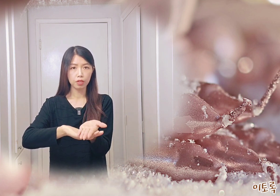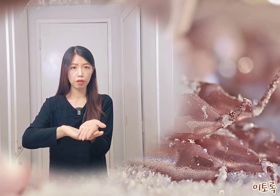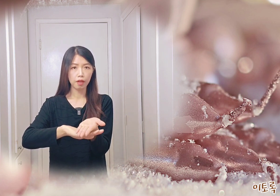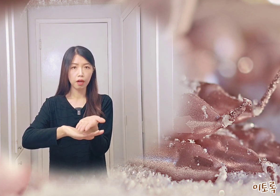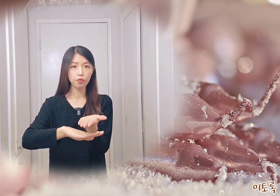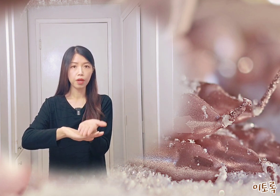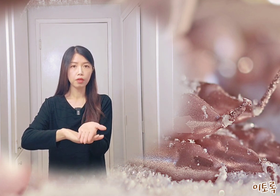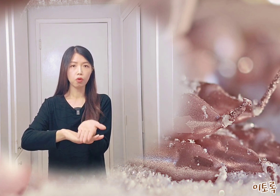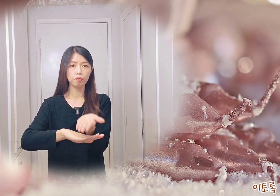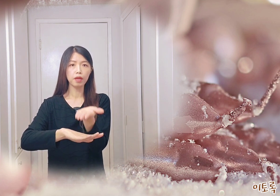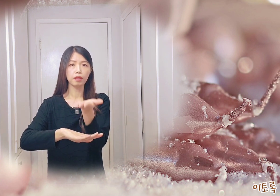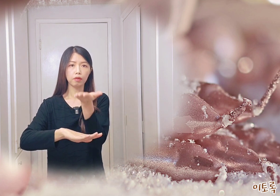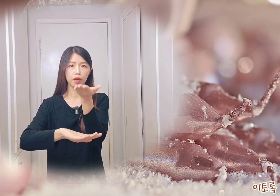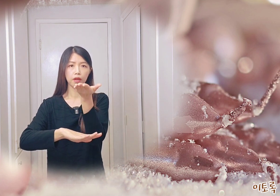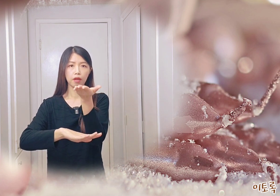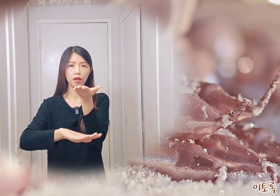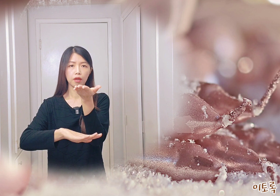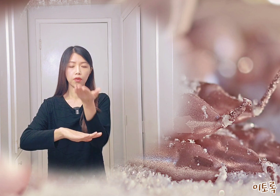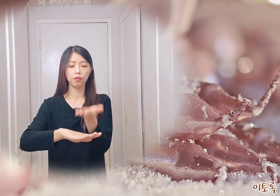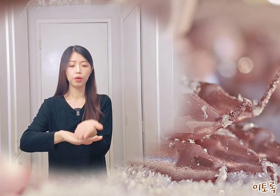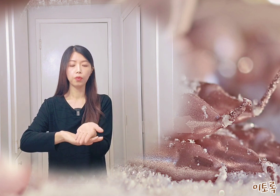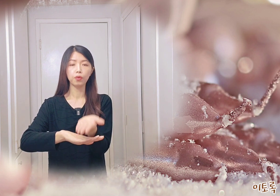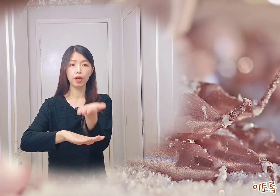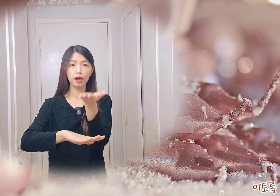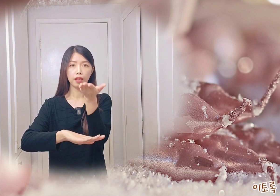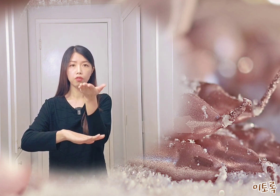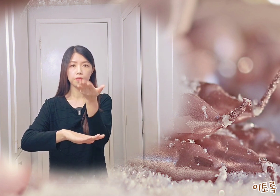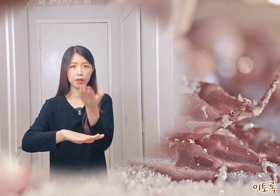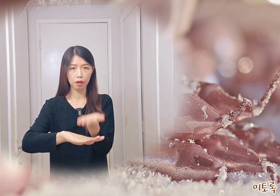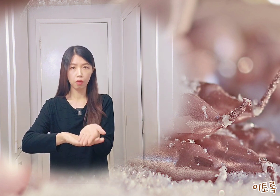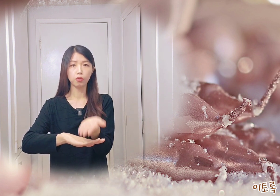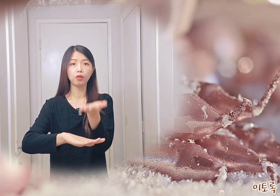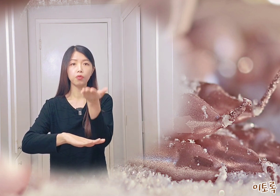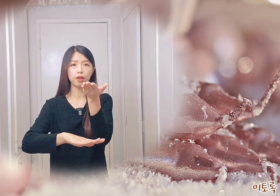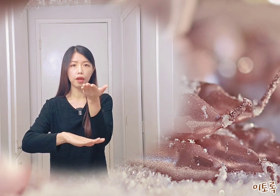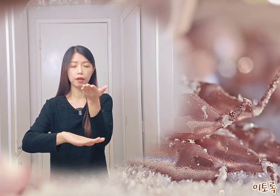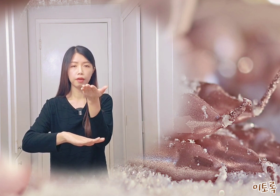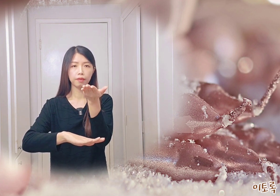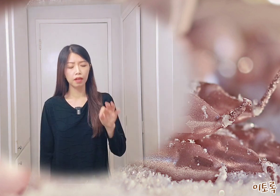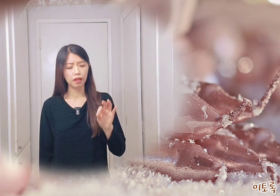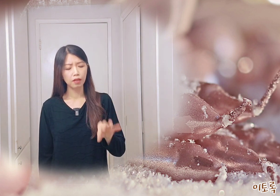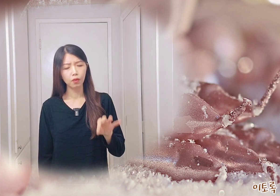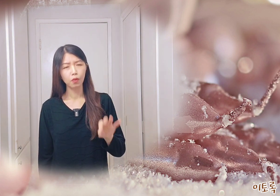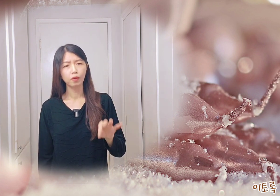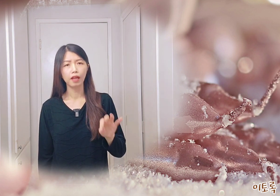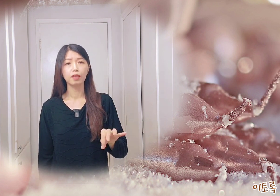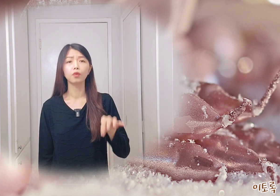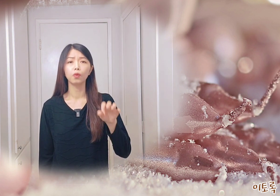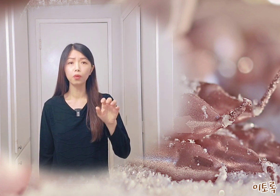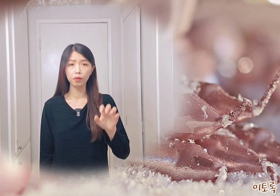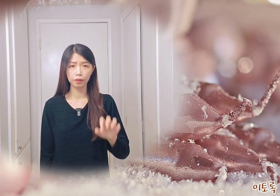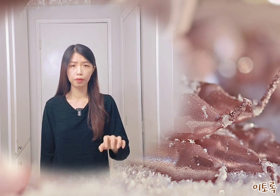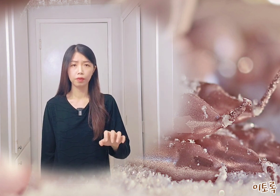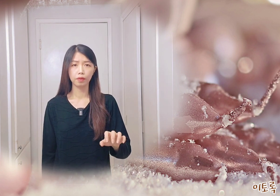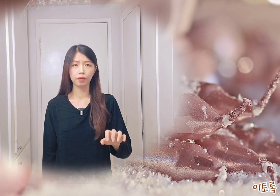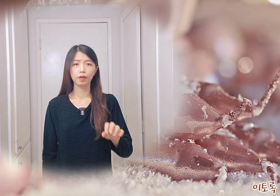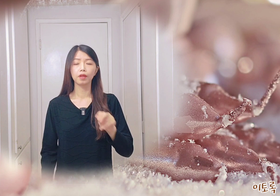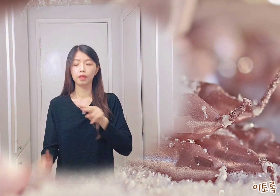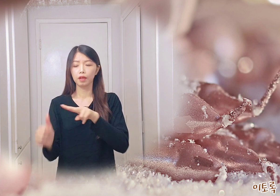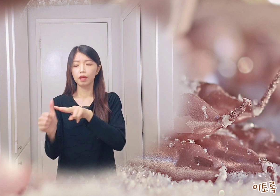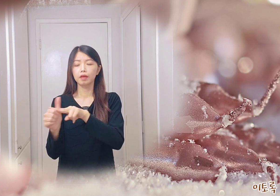이렇게 붙이셨다가 위에 있는 손만 이렇게 위로 향하게 해주시면 돼요. 어디 위에. 이토록 낮은 곳.